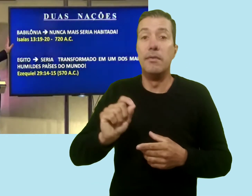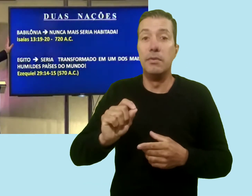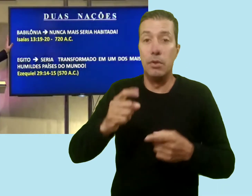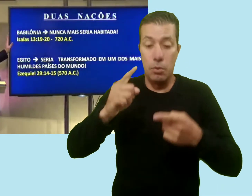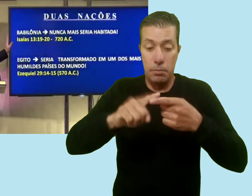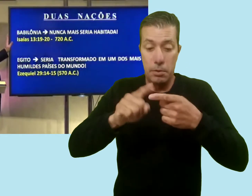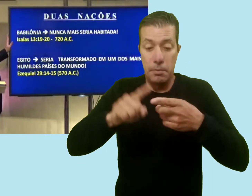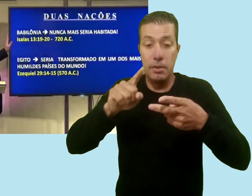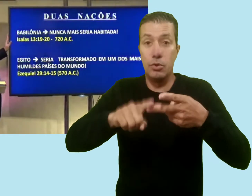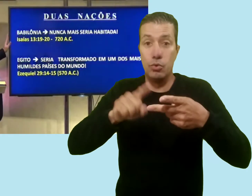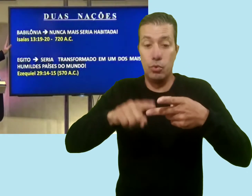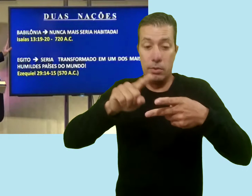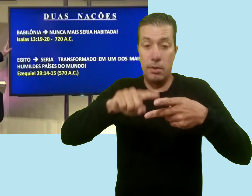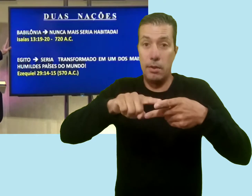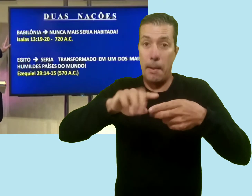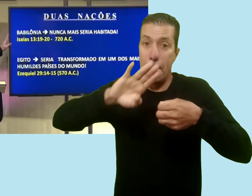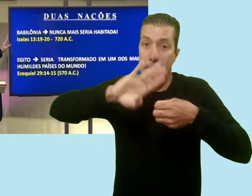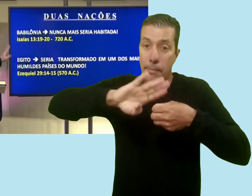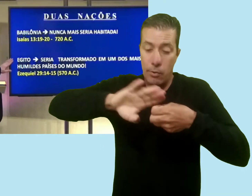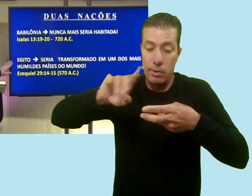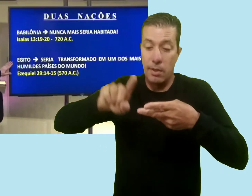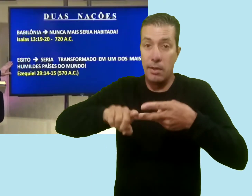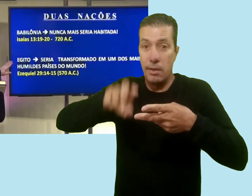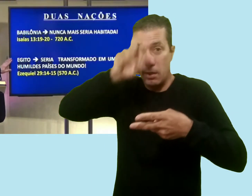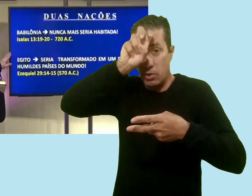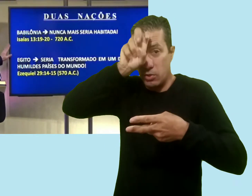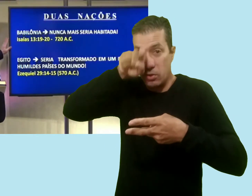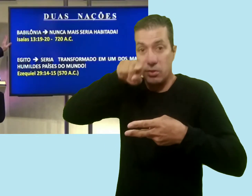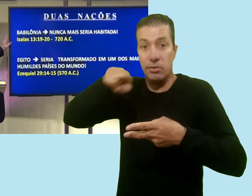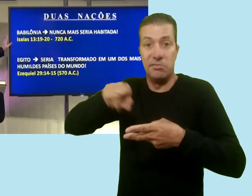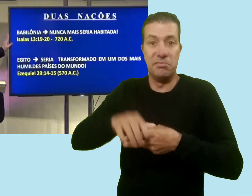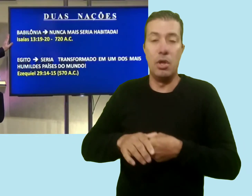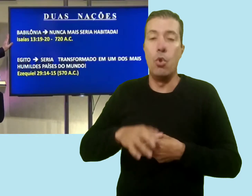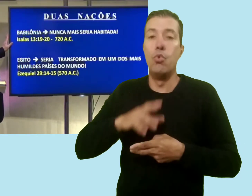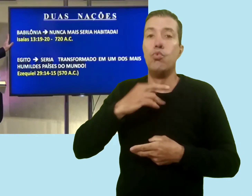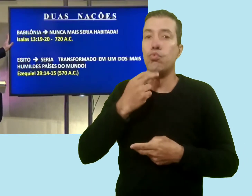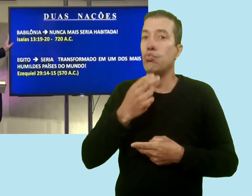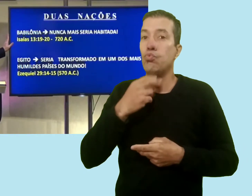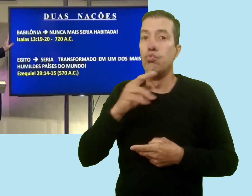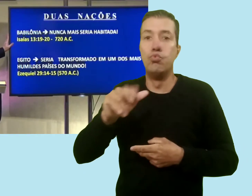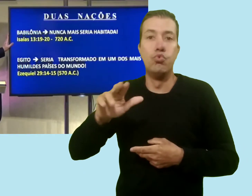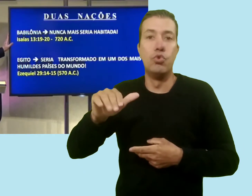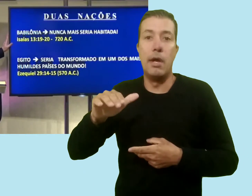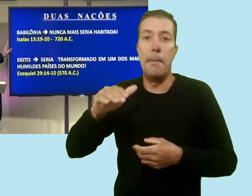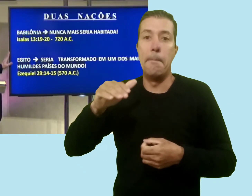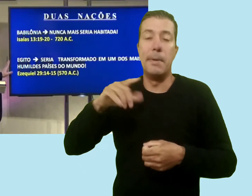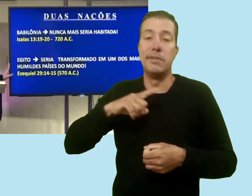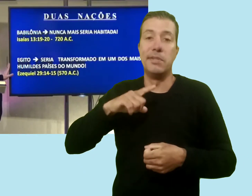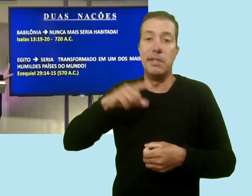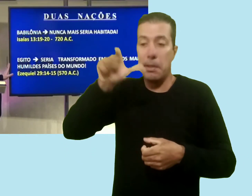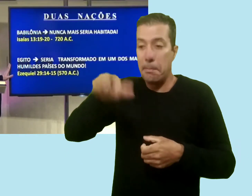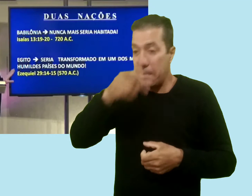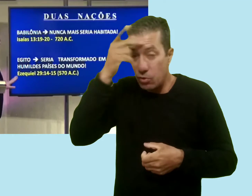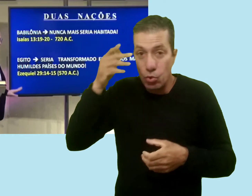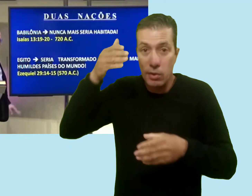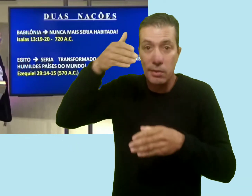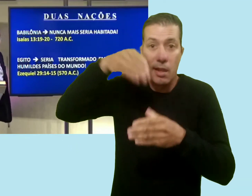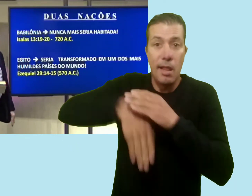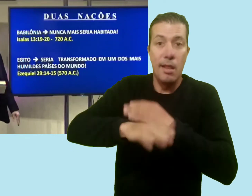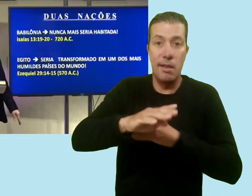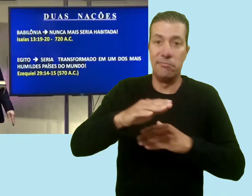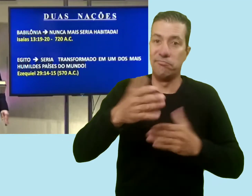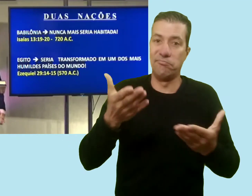Também falamos disso, duas nações, Babilônia e Egito. Babilônia dizendo que nunca mais seria habitada e o Egito dizendo que